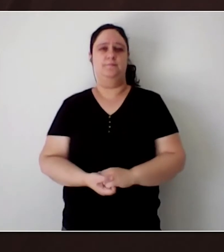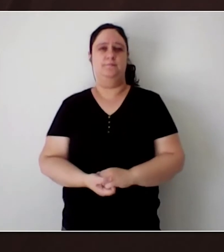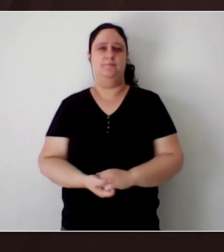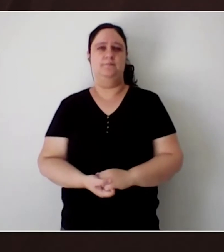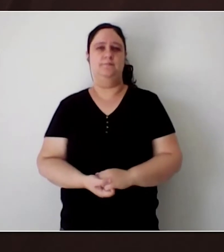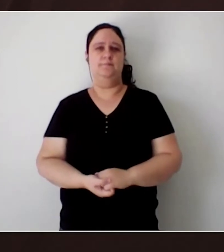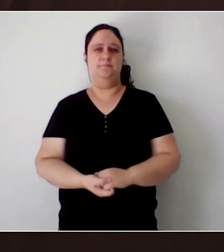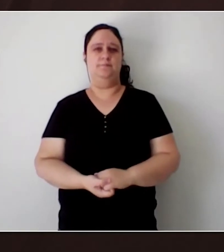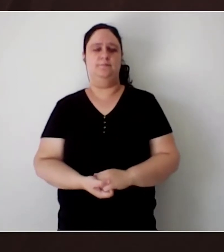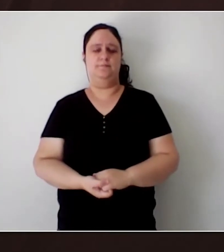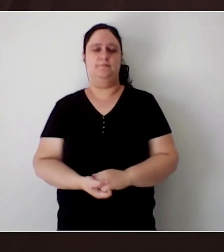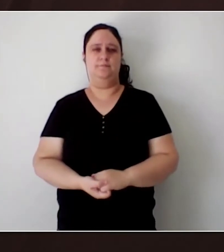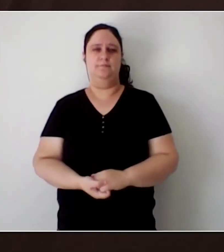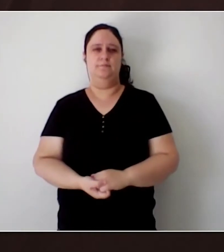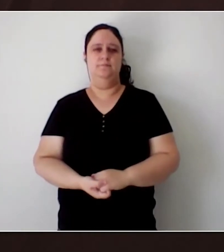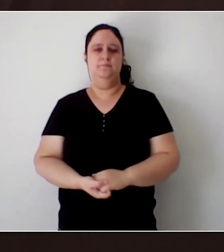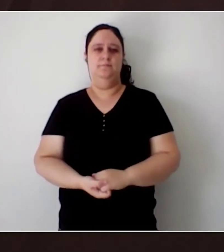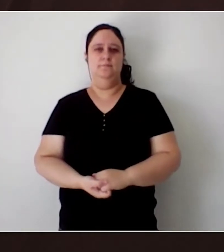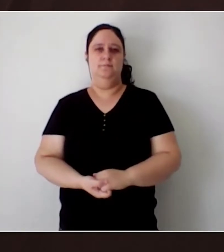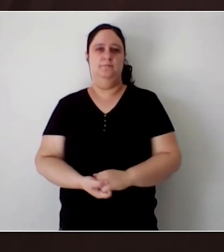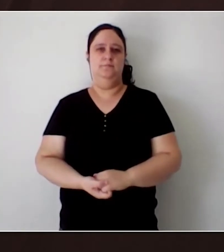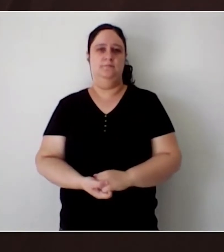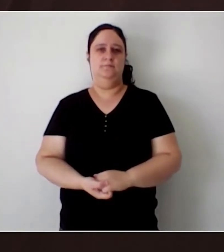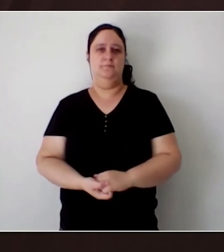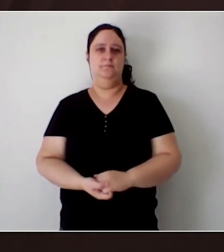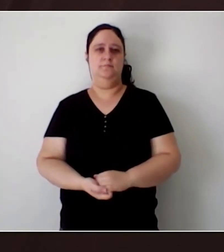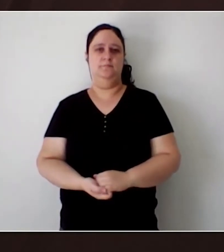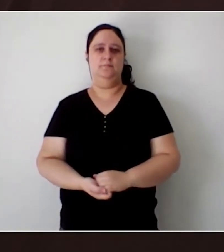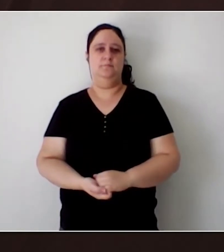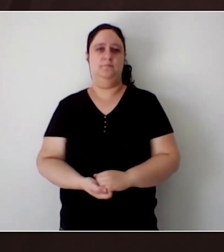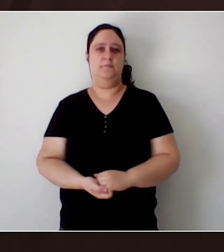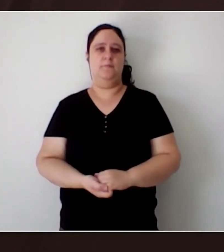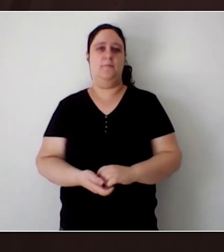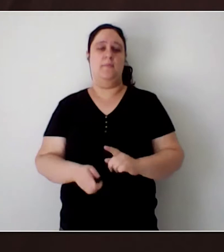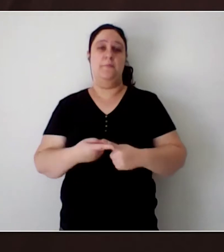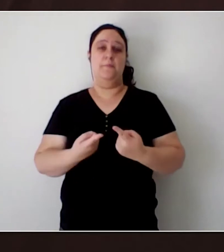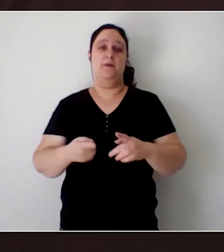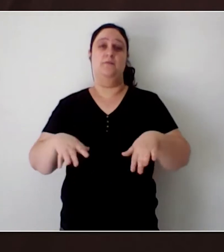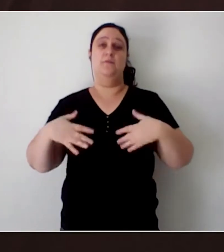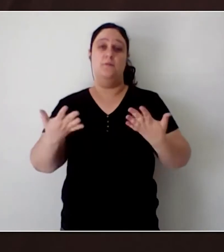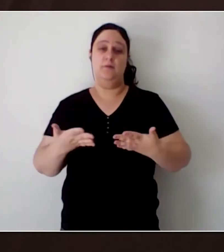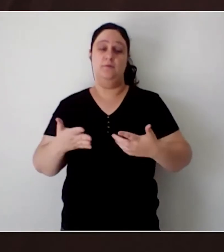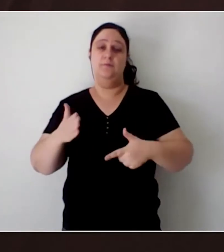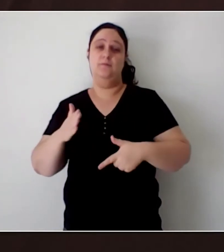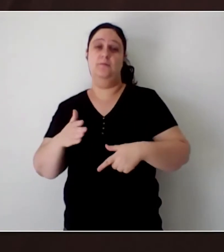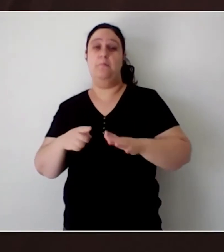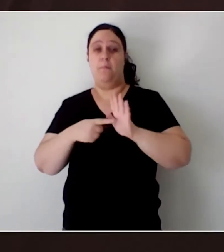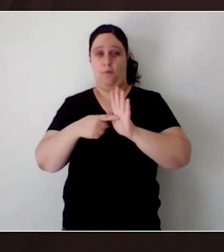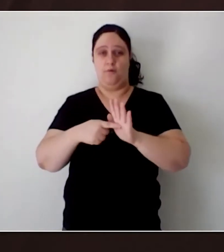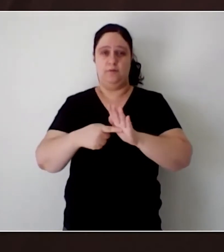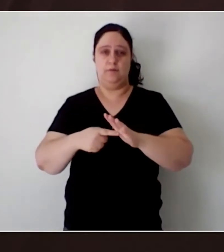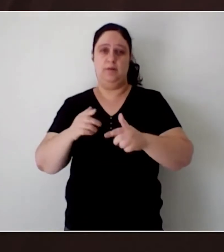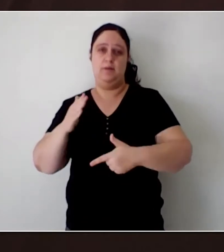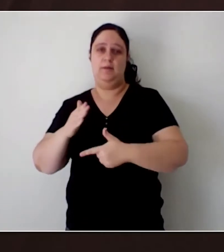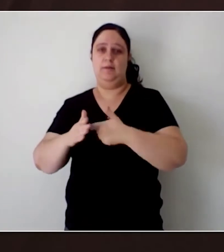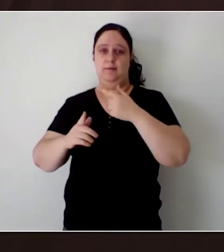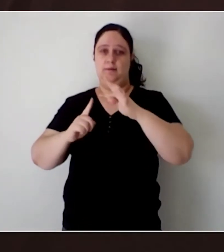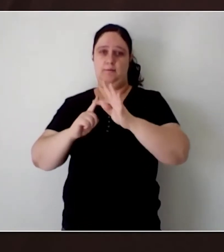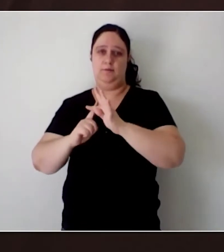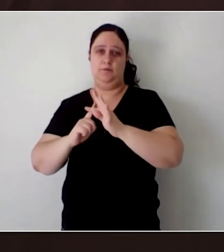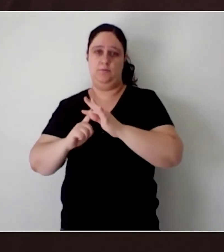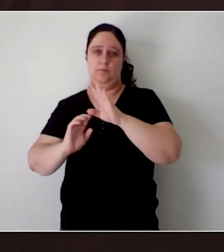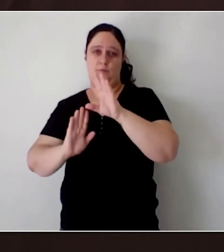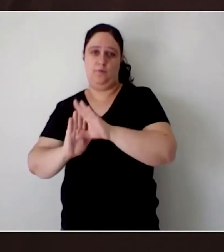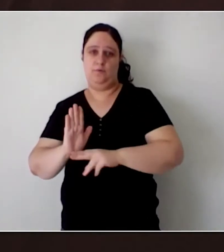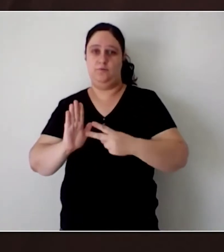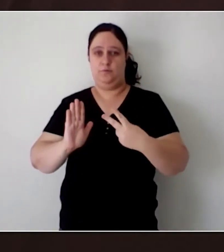essa realidade, né? Mas quando chega em 2 Timóteo, capítulo 2, versículo 20, Paulo já estava meio